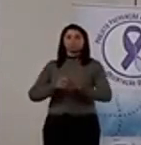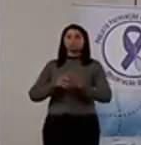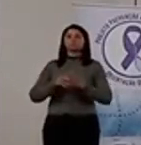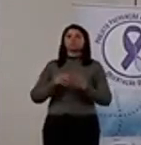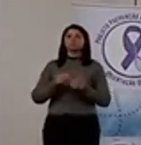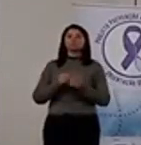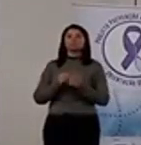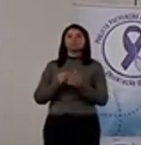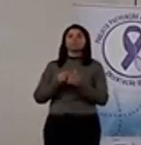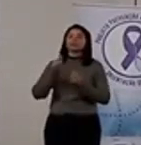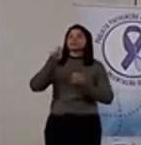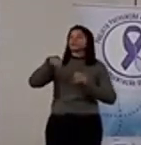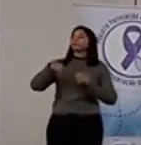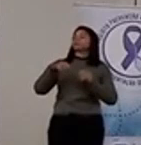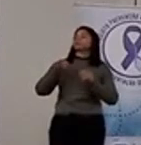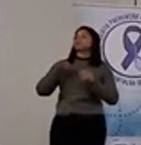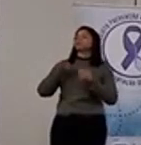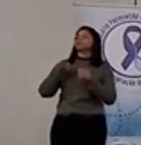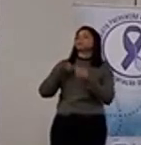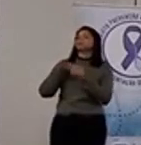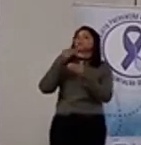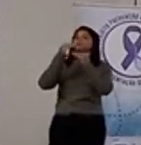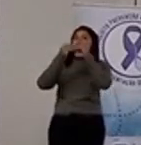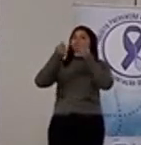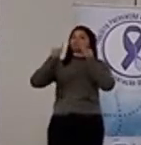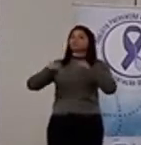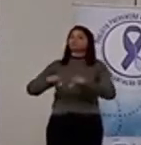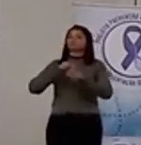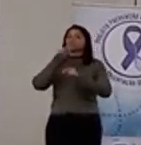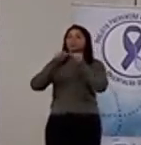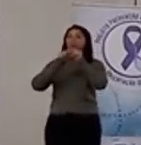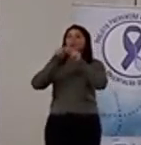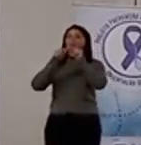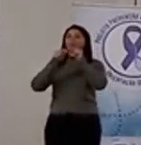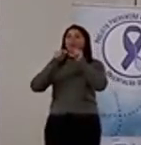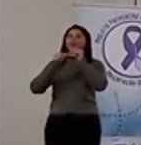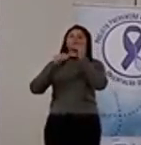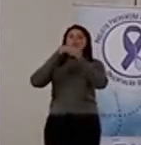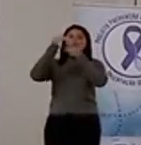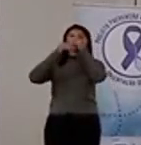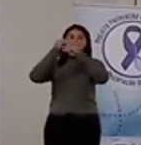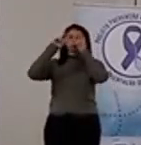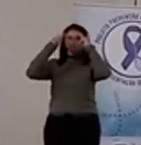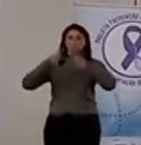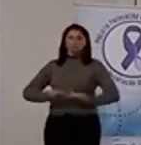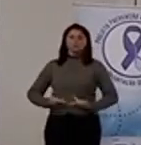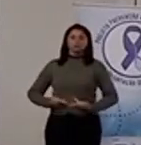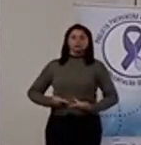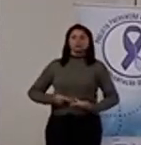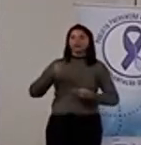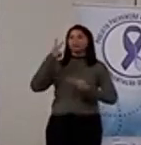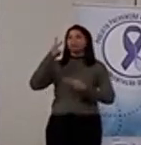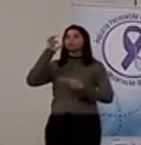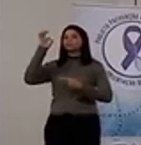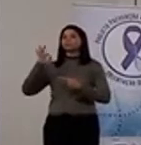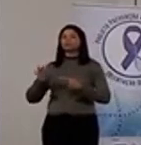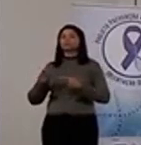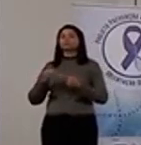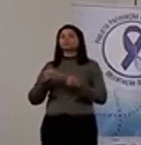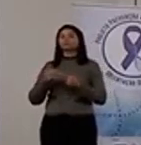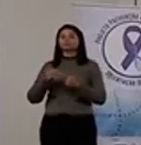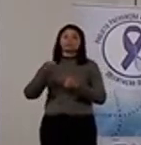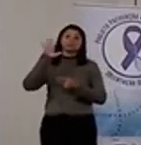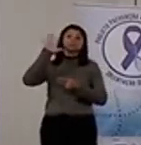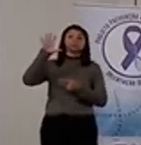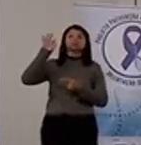faz parte da malformação. Então, é 3% de malformação, 2% de deformidades. Então, já tem o quê?